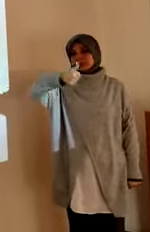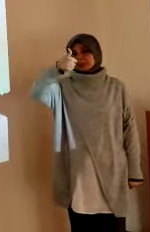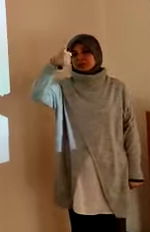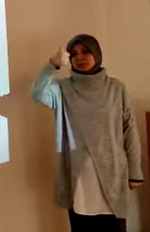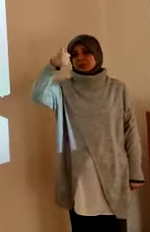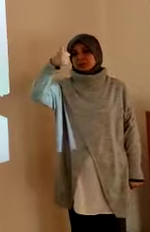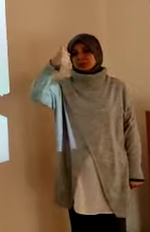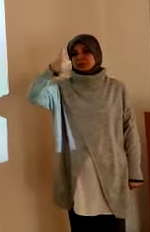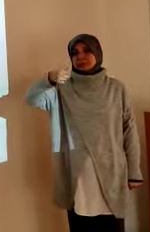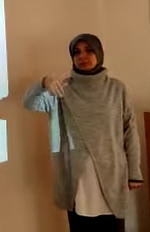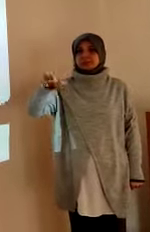geçmek,